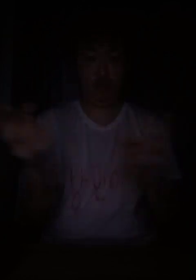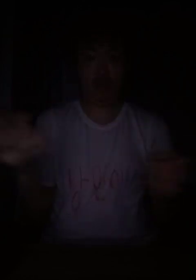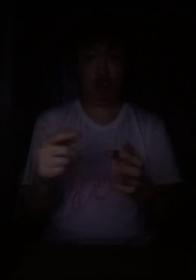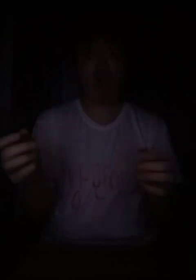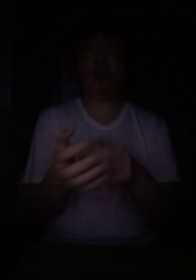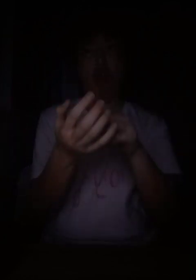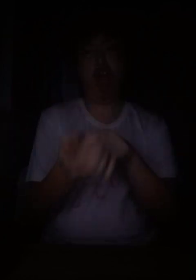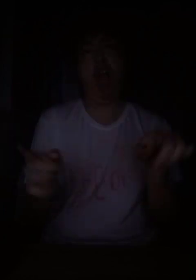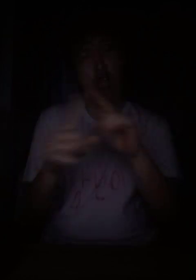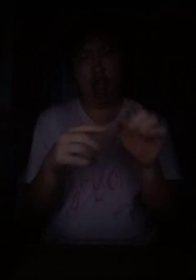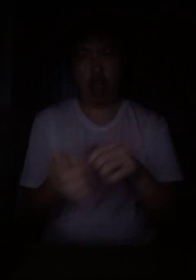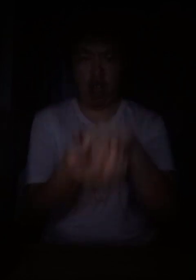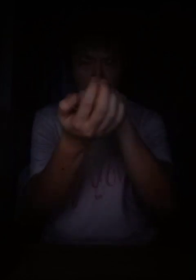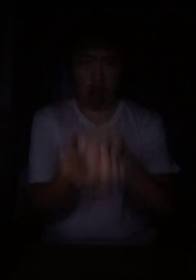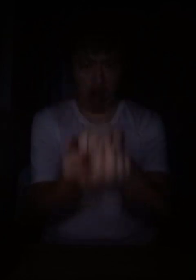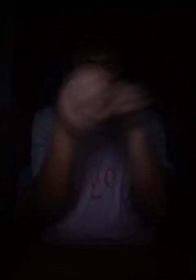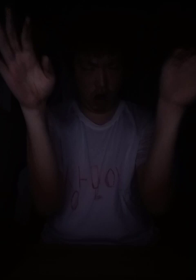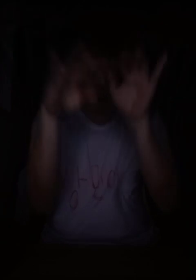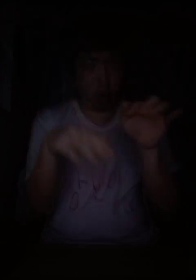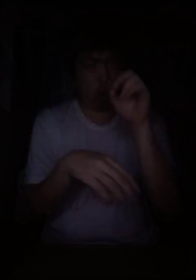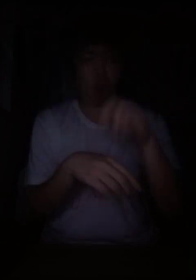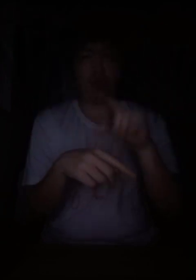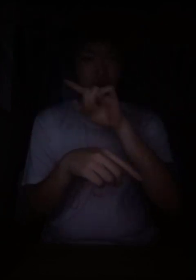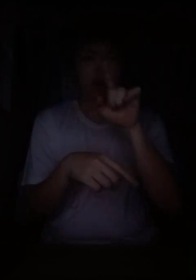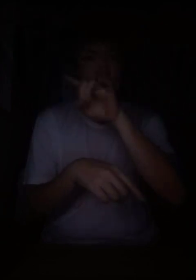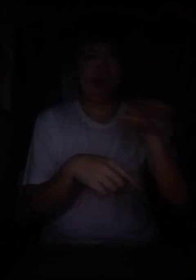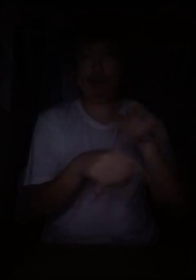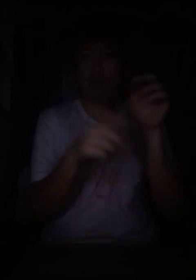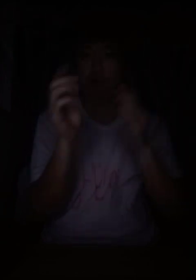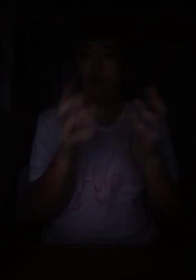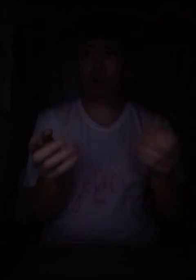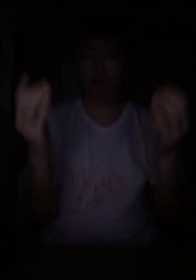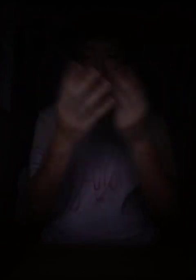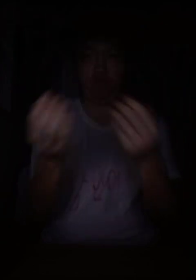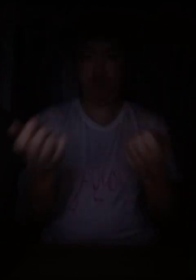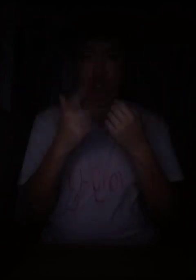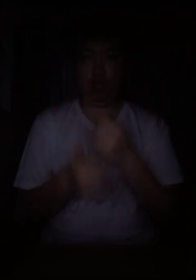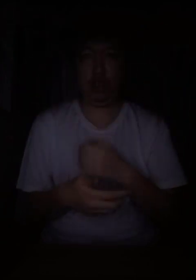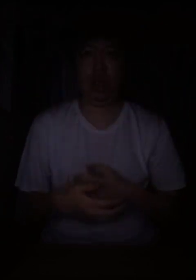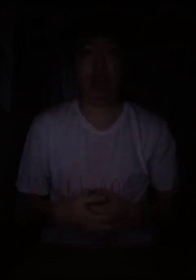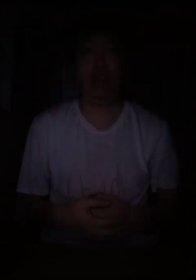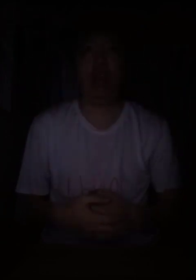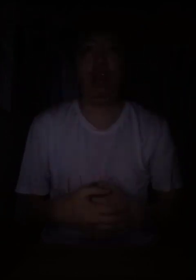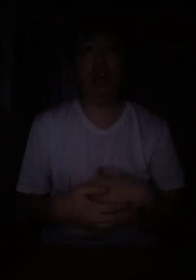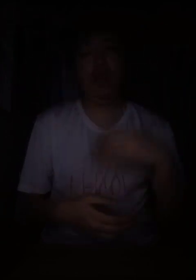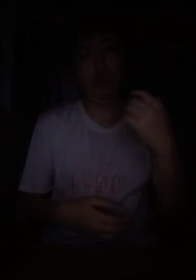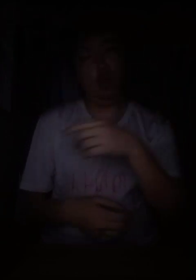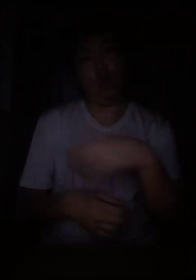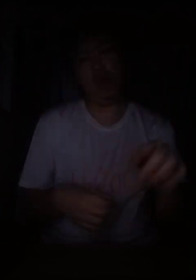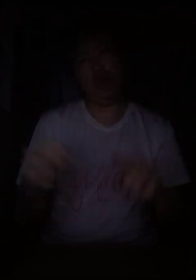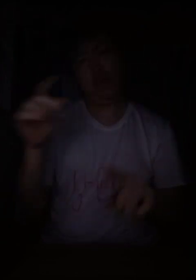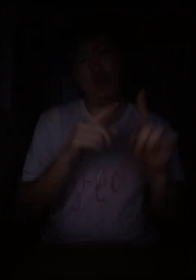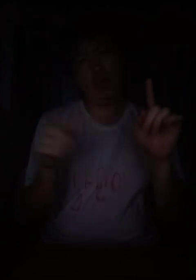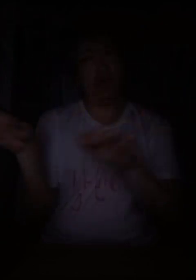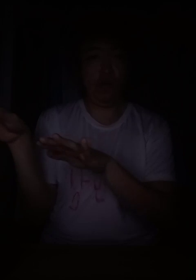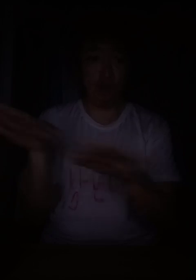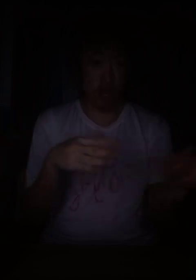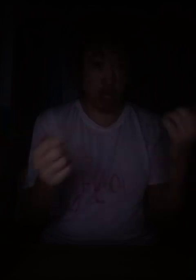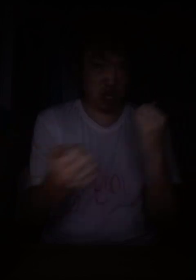국립해양문화재연구소에서 관람객들의 승강기에 갇혀 119 구조대에 의해 가까스로 구조됐습니다. 역주행하던 차량에 마주오던 승용차를